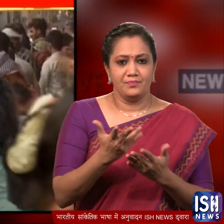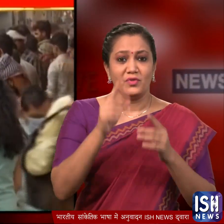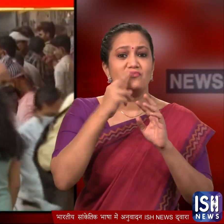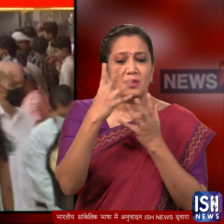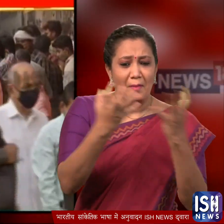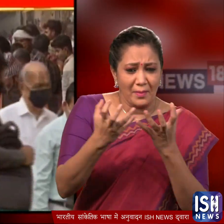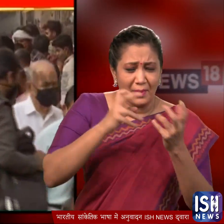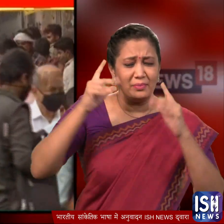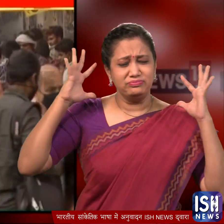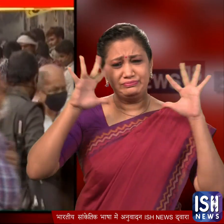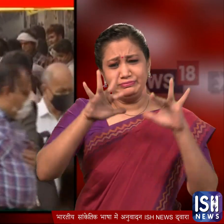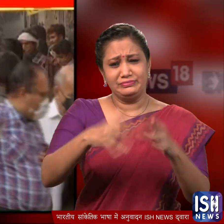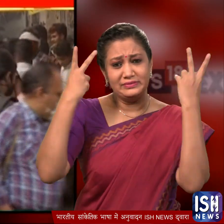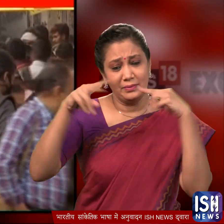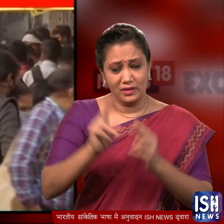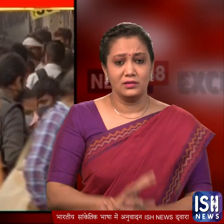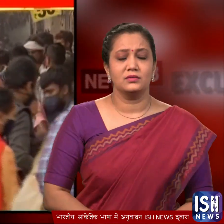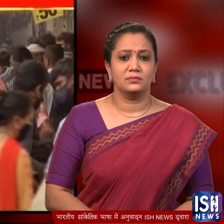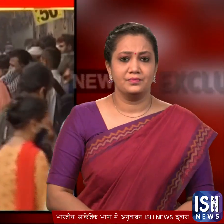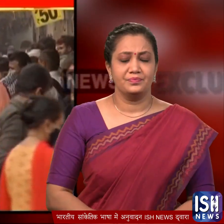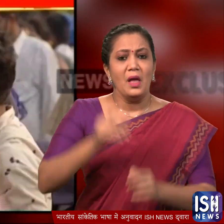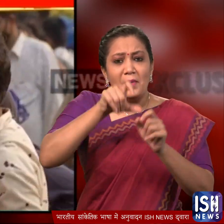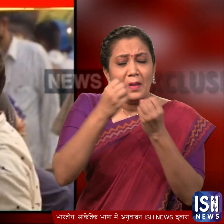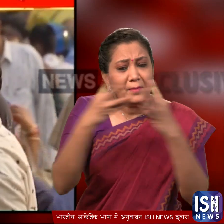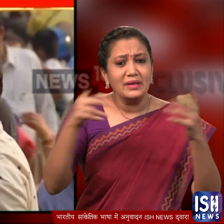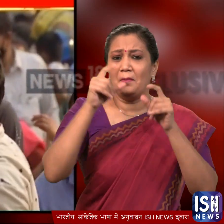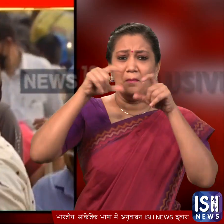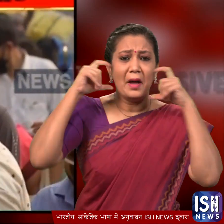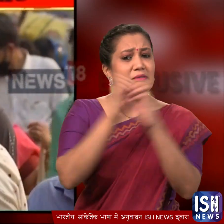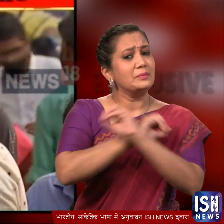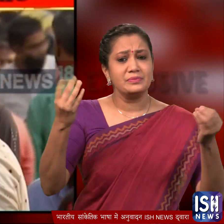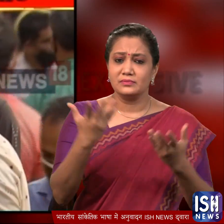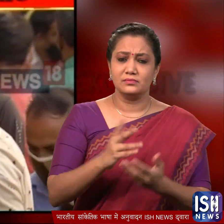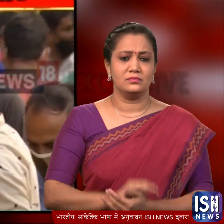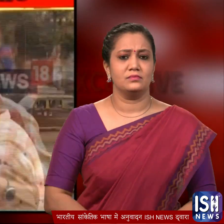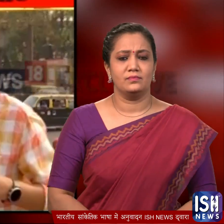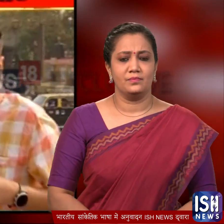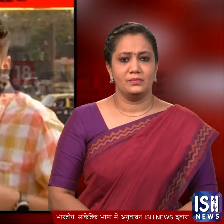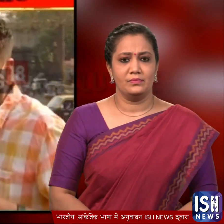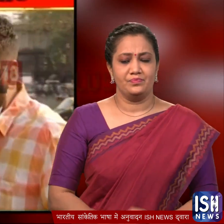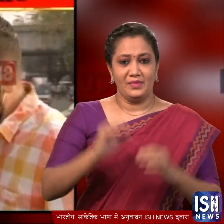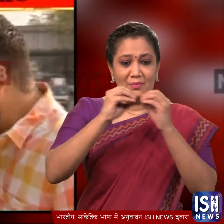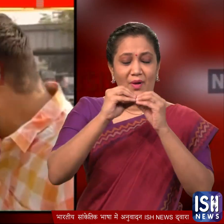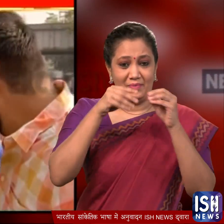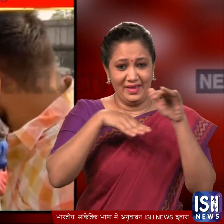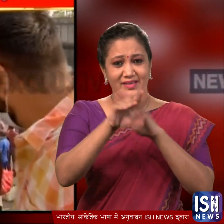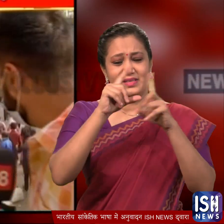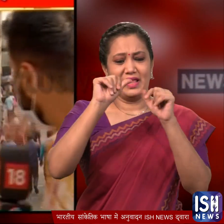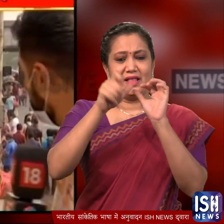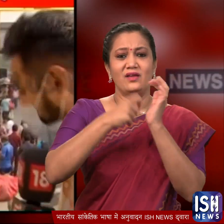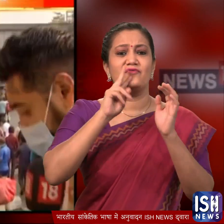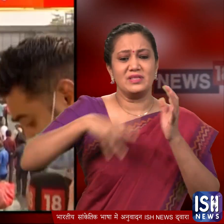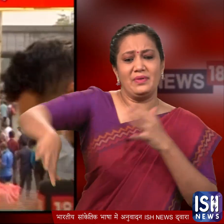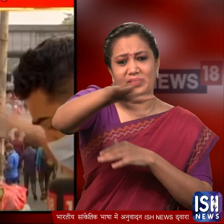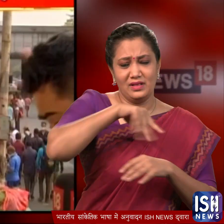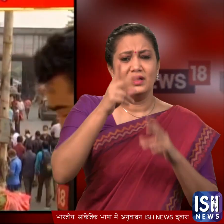वहां सब्जी खरीदने के लिए लोगों की भारी भीड़ दिखाई दी और तो और कई लोग वहां बिना मास्क के नजर आए। ये मुंबई की दादर